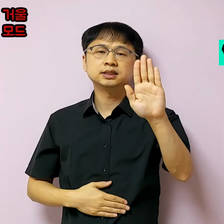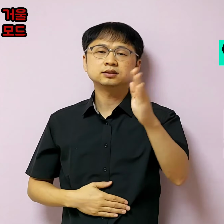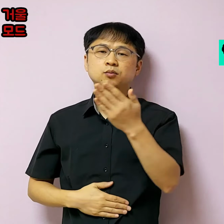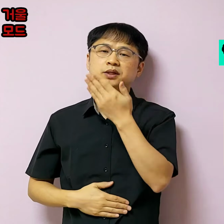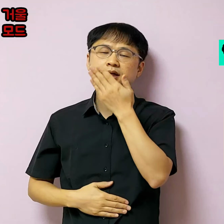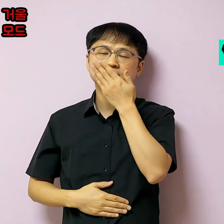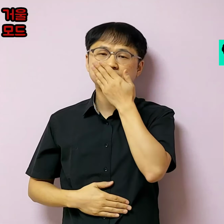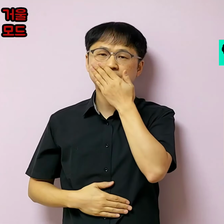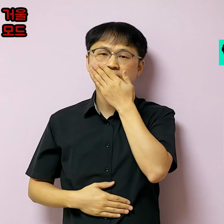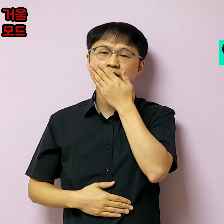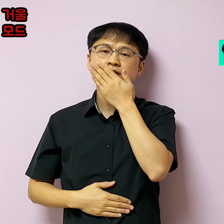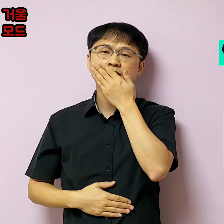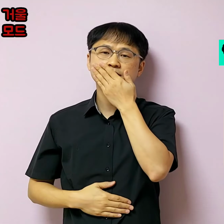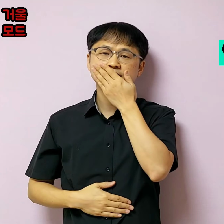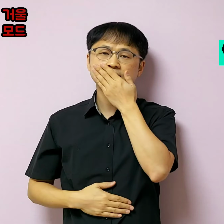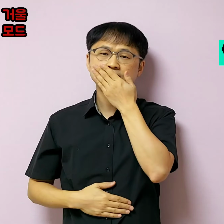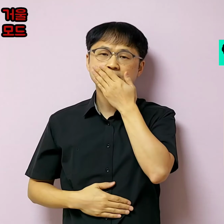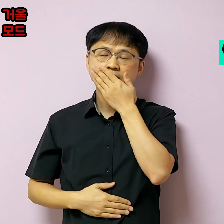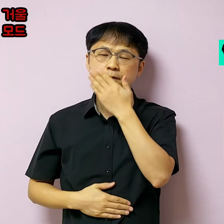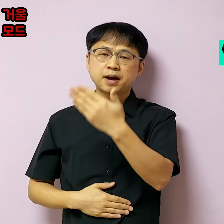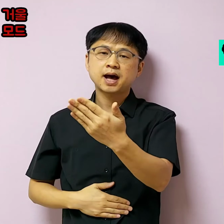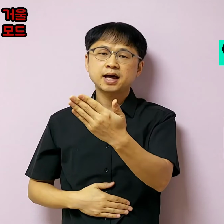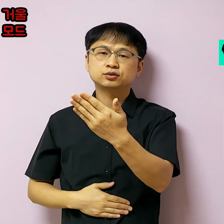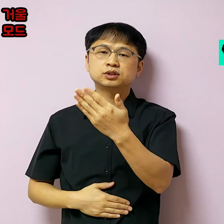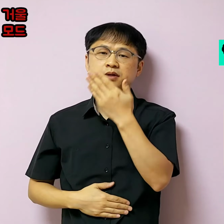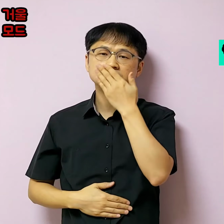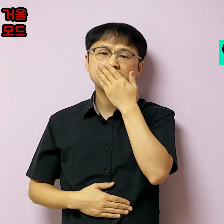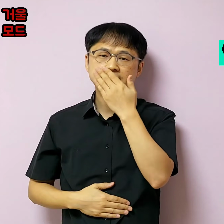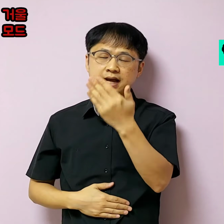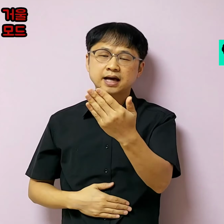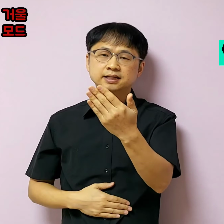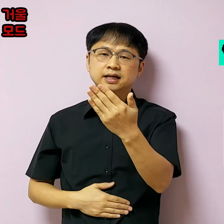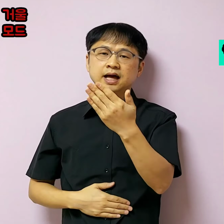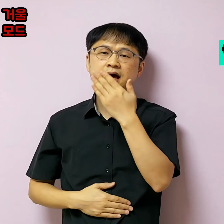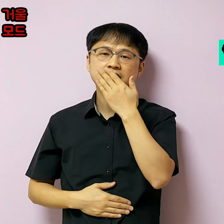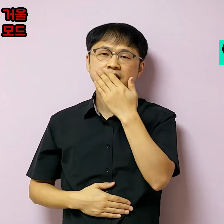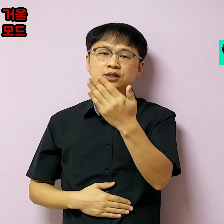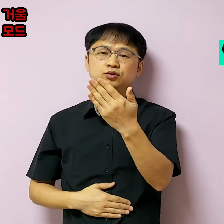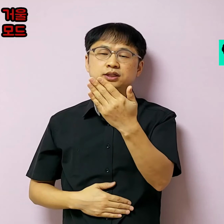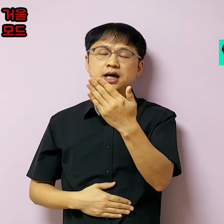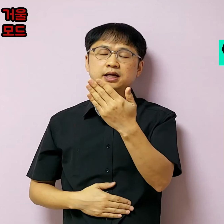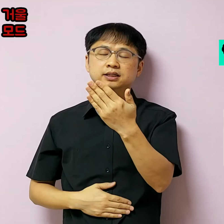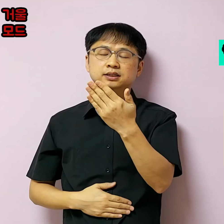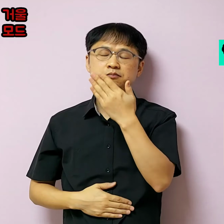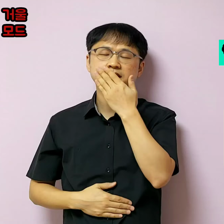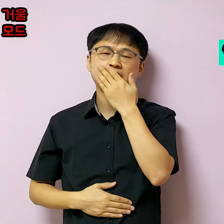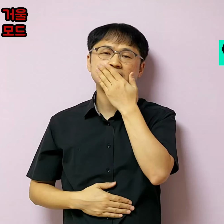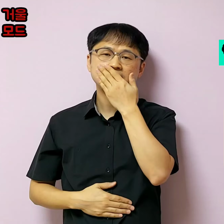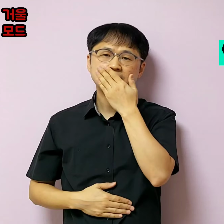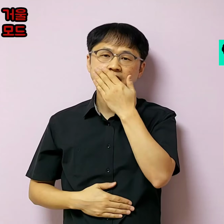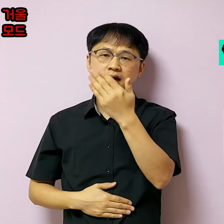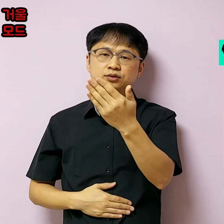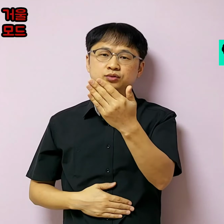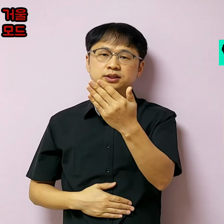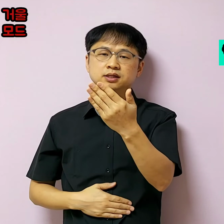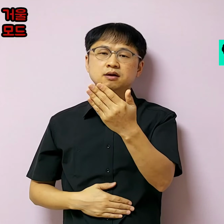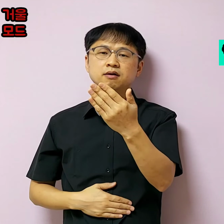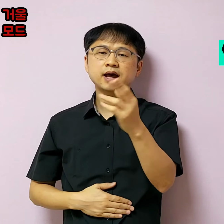가능은 손바닥을 입 앞에 대고 내밀면서 파 해주시면 가능하다, 할 수 있다라는 뜻이 됩니다. 할 수 있을 거야